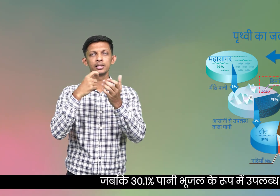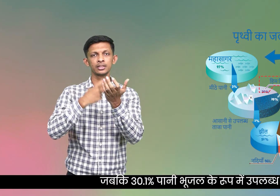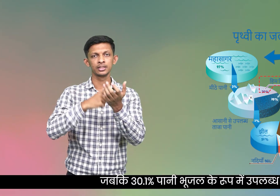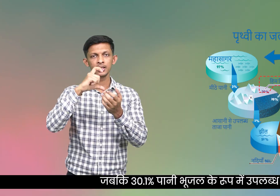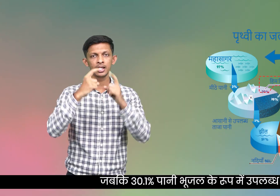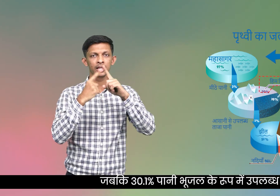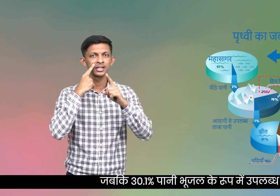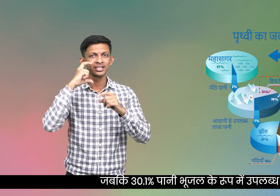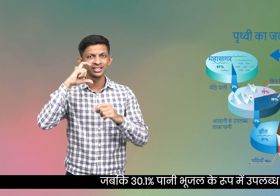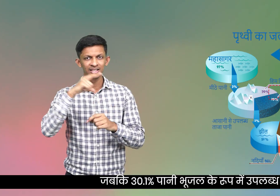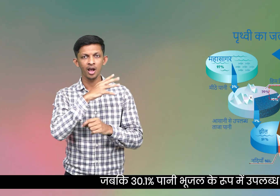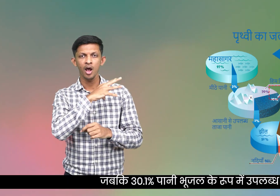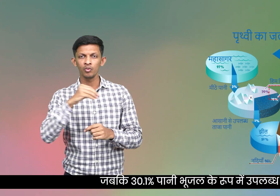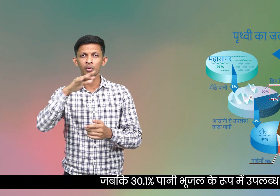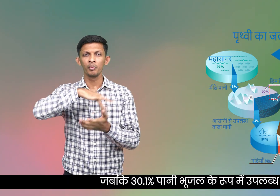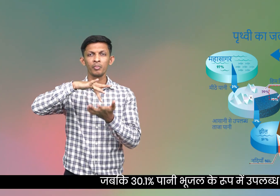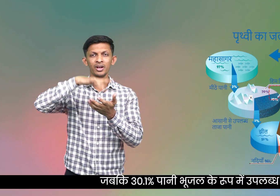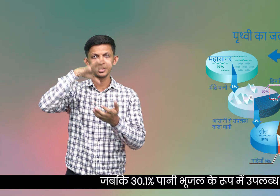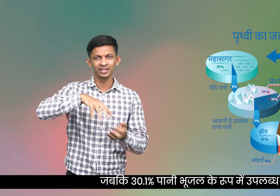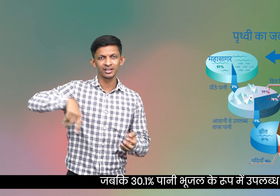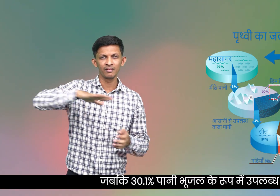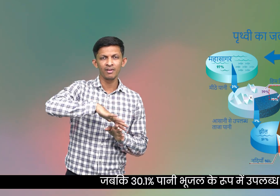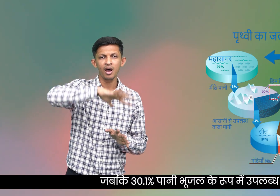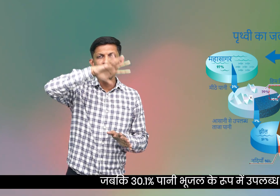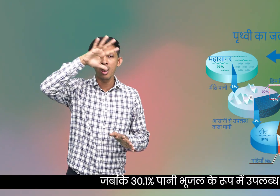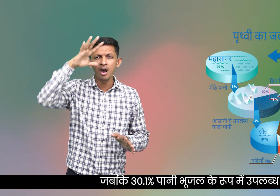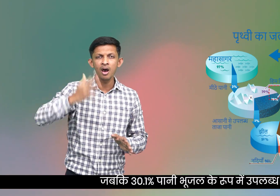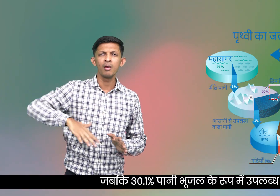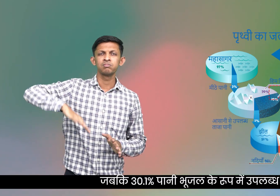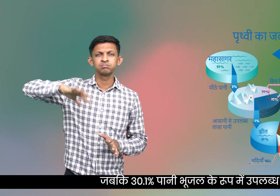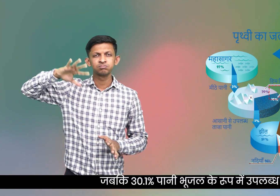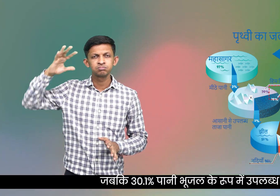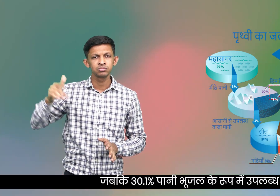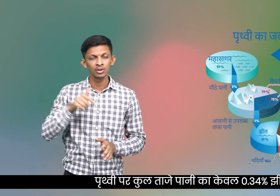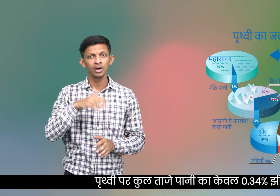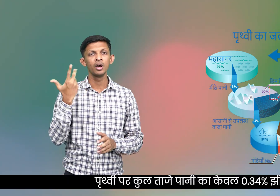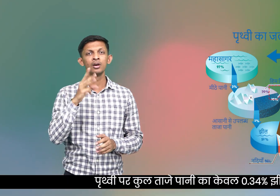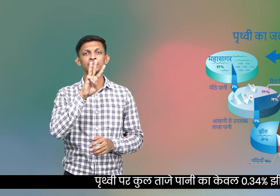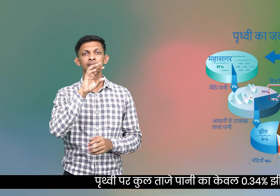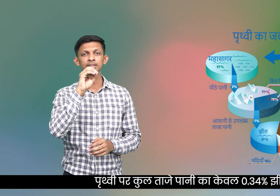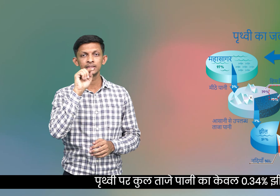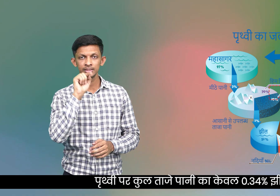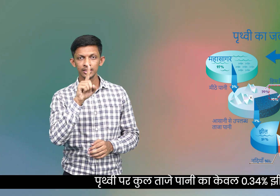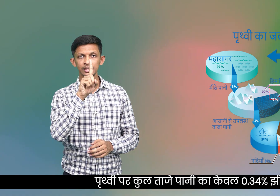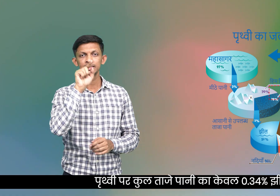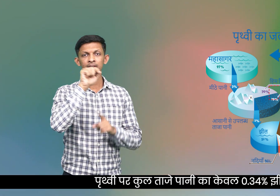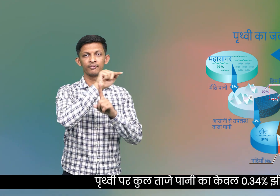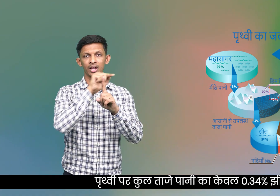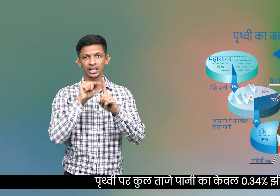30.1% पानी भूजल के रूप में उपलब्ध है। पृथ्वी पर कुल ताजे पानी